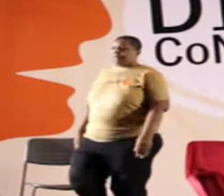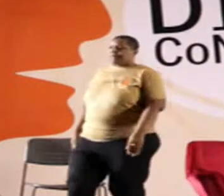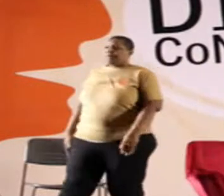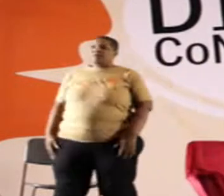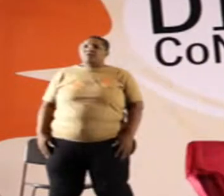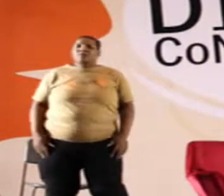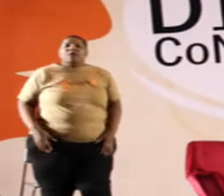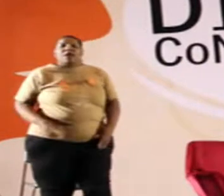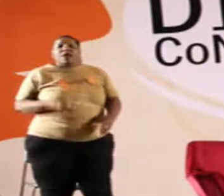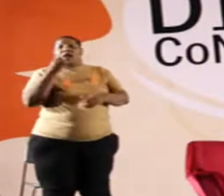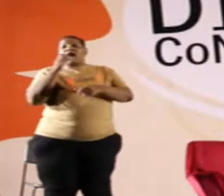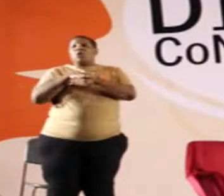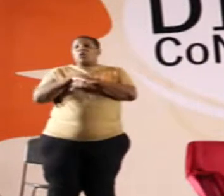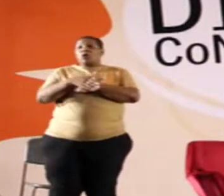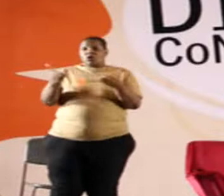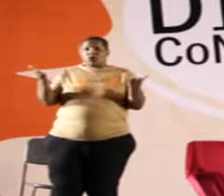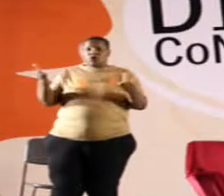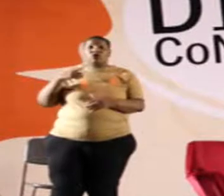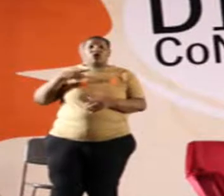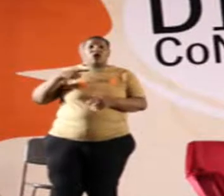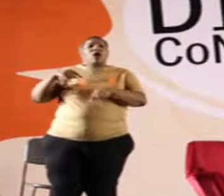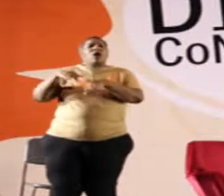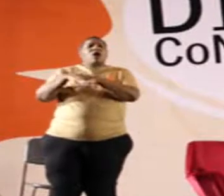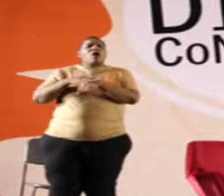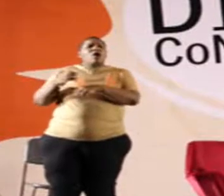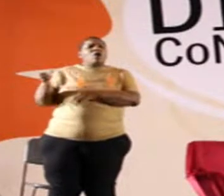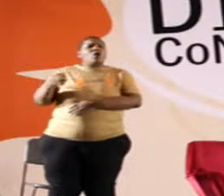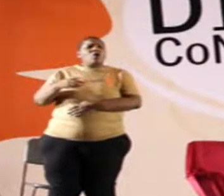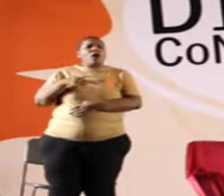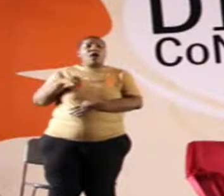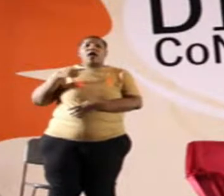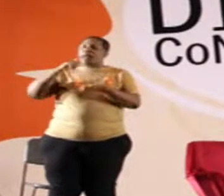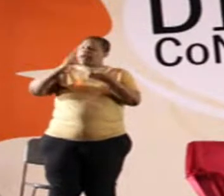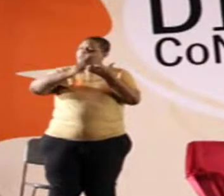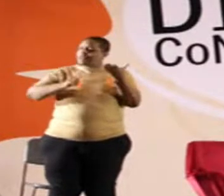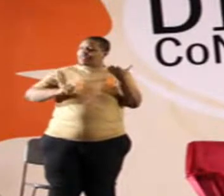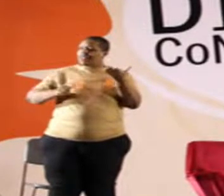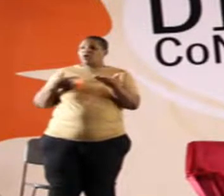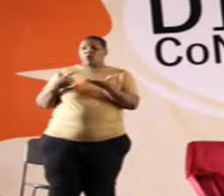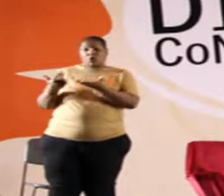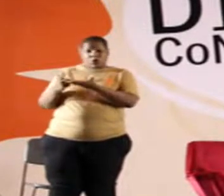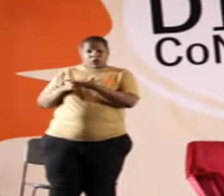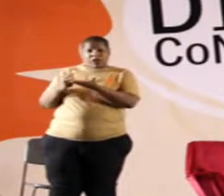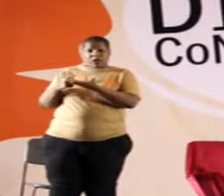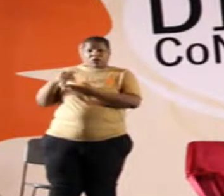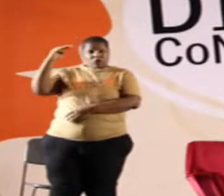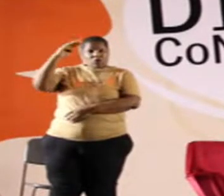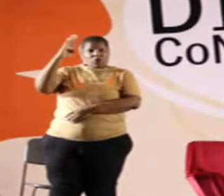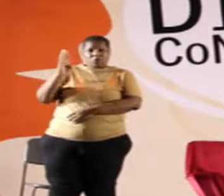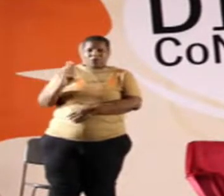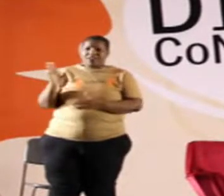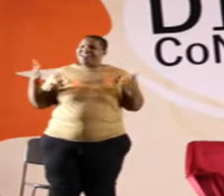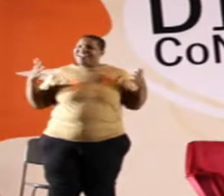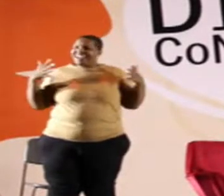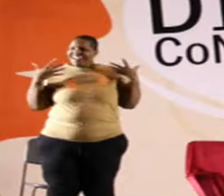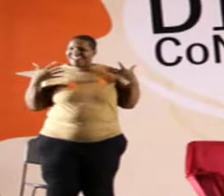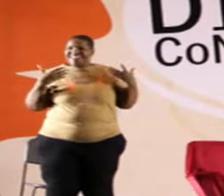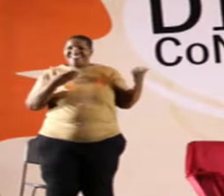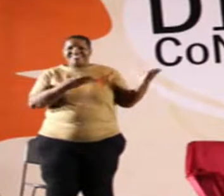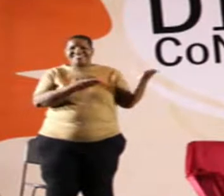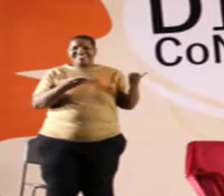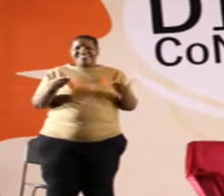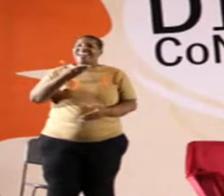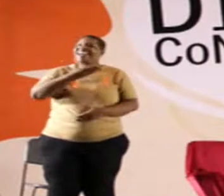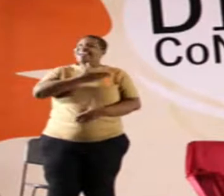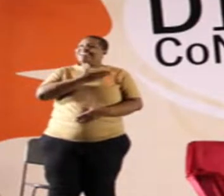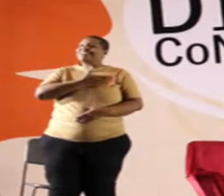Boa noite. Diálogos Contemporâneos, a literatura, o livro e o Brasil. É com alegria que recebemos os